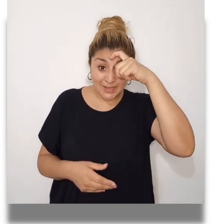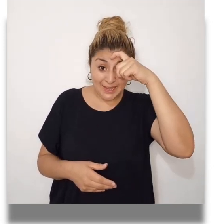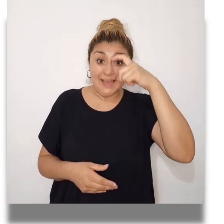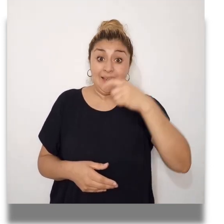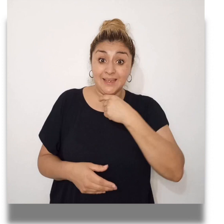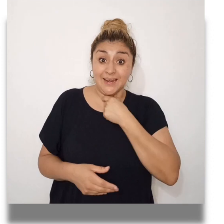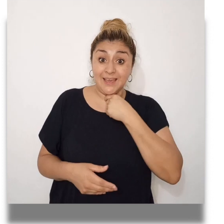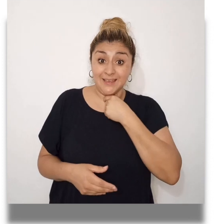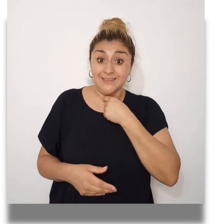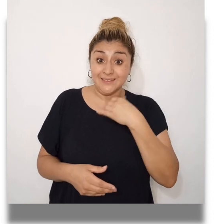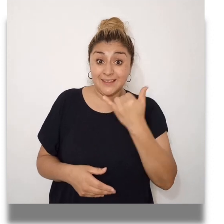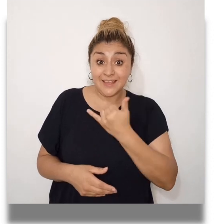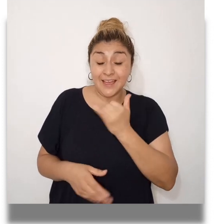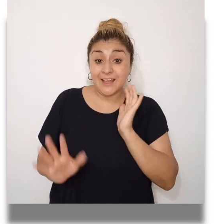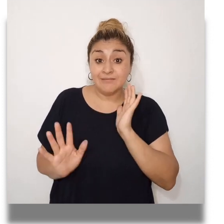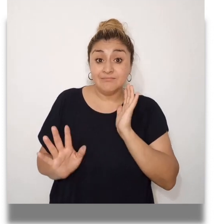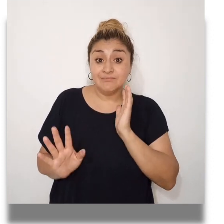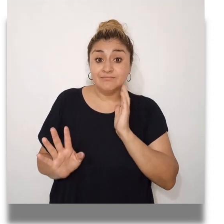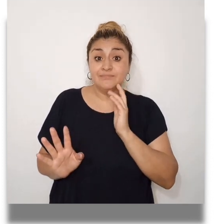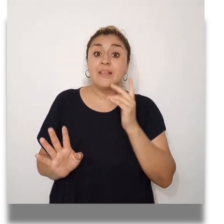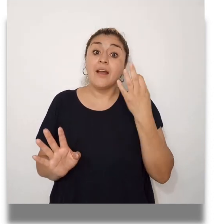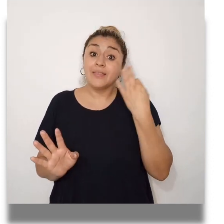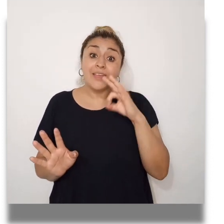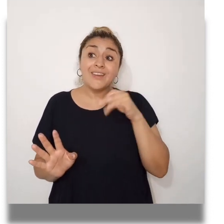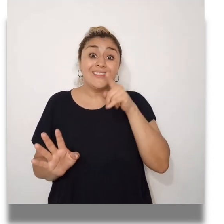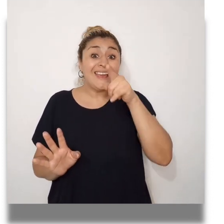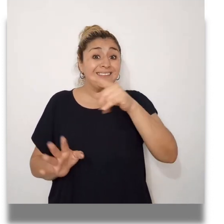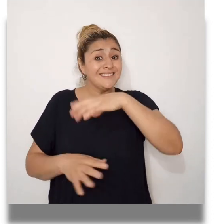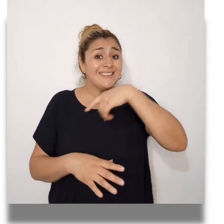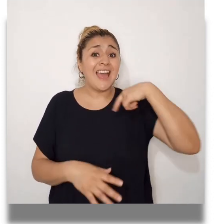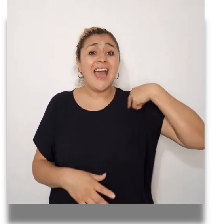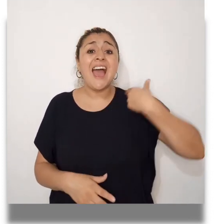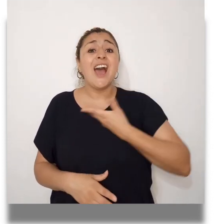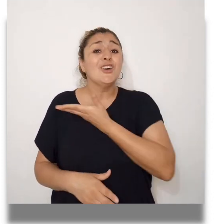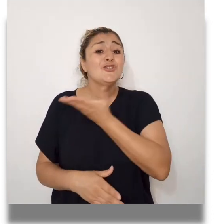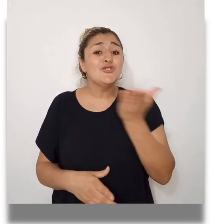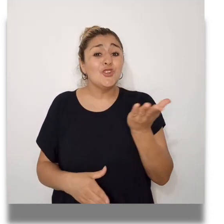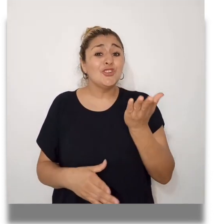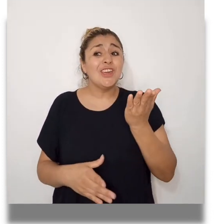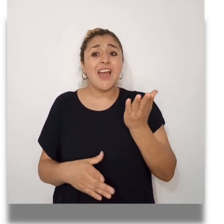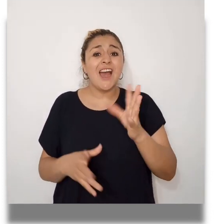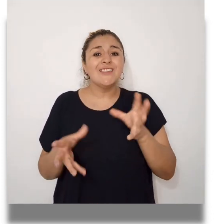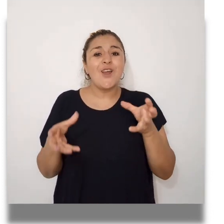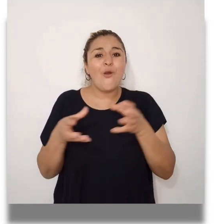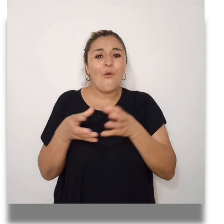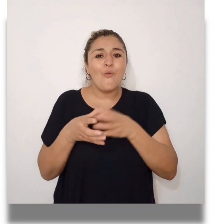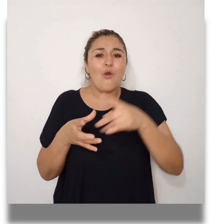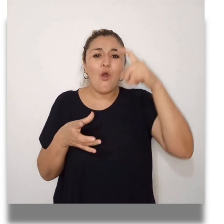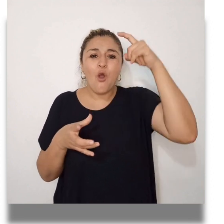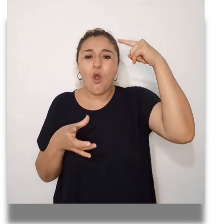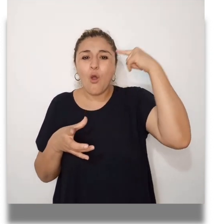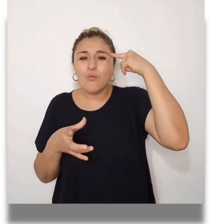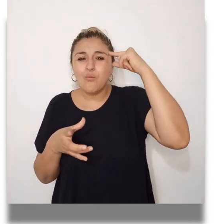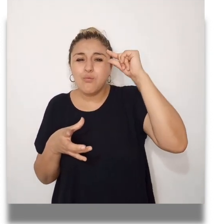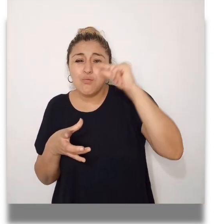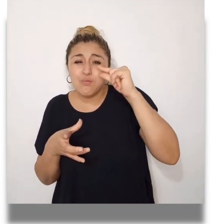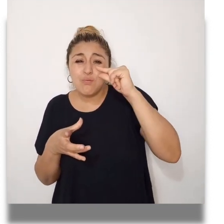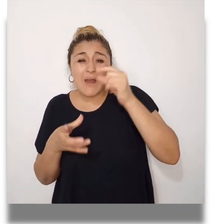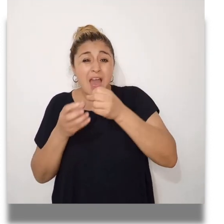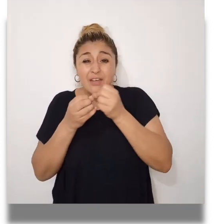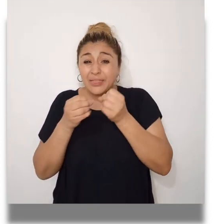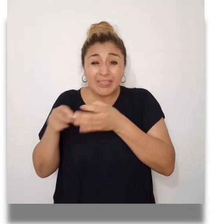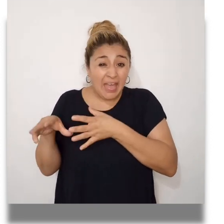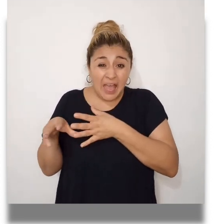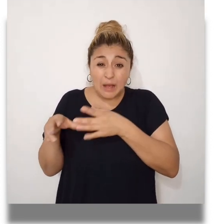société ignorante. Tienes que salir de esa sociedad ignorante. Alors chacun doit savoir à quelle